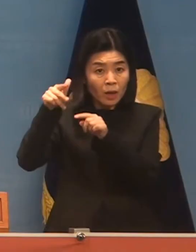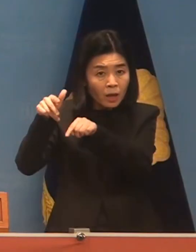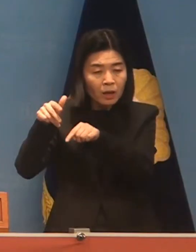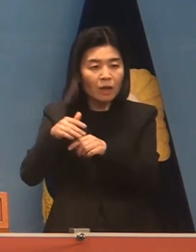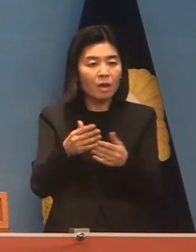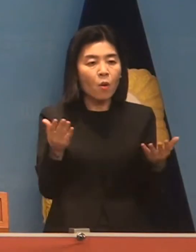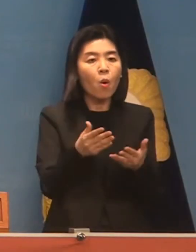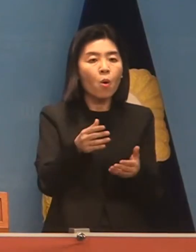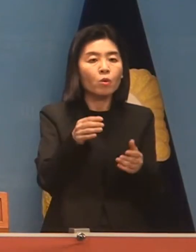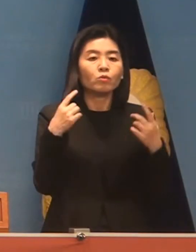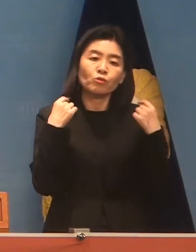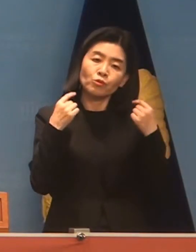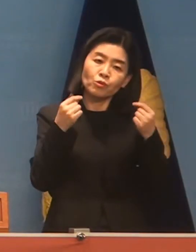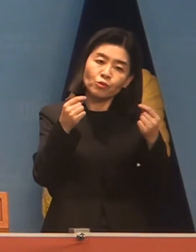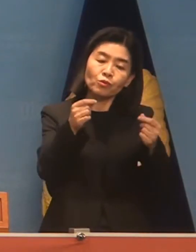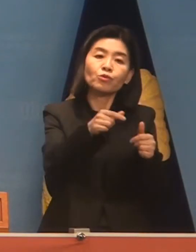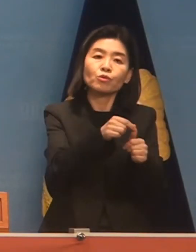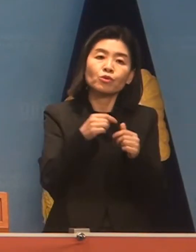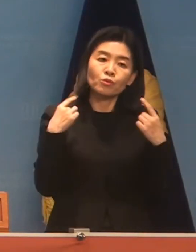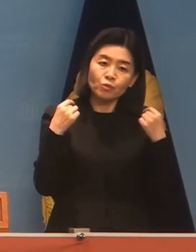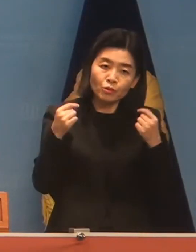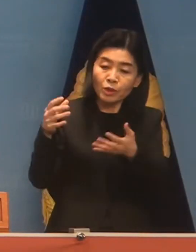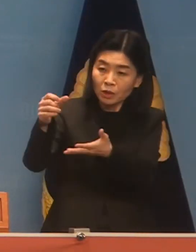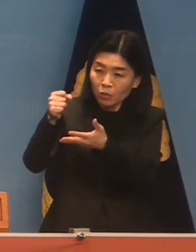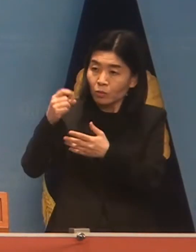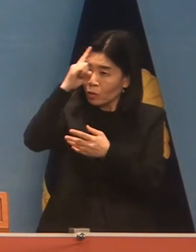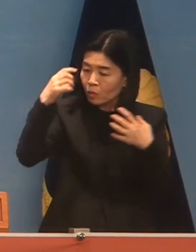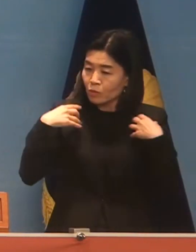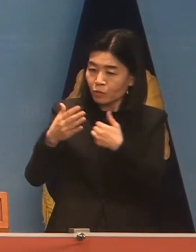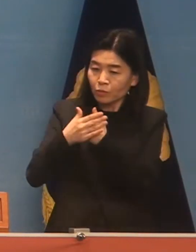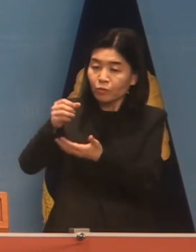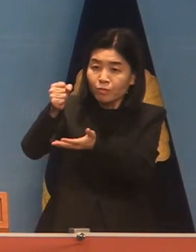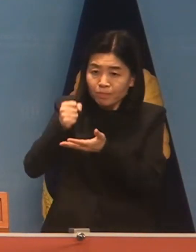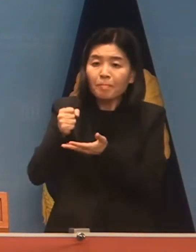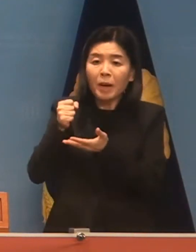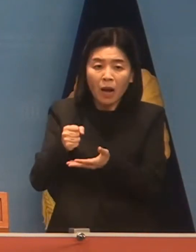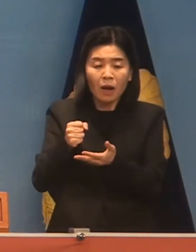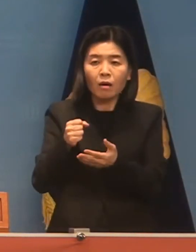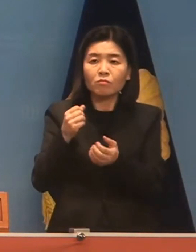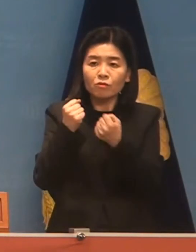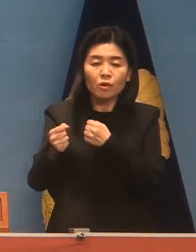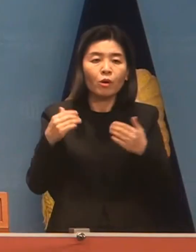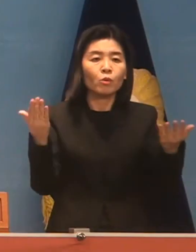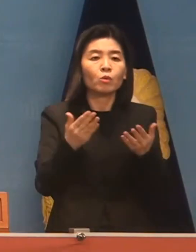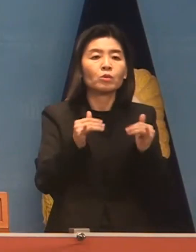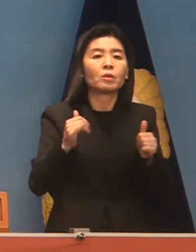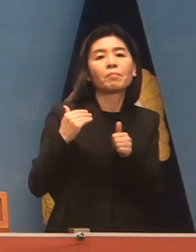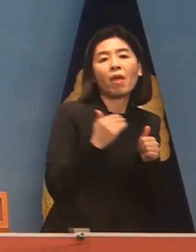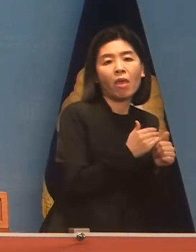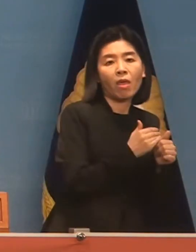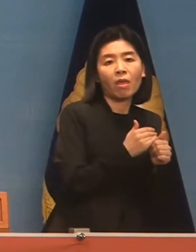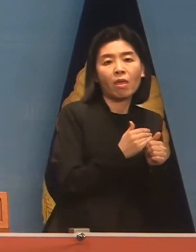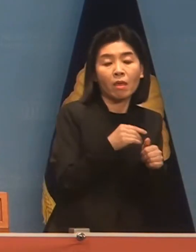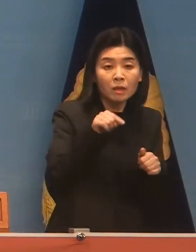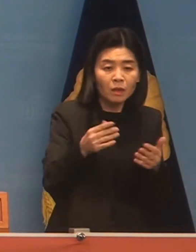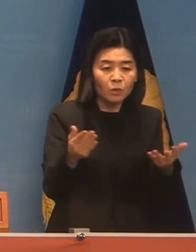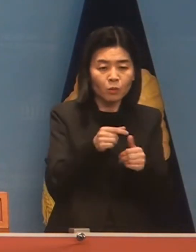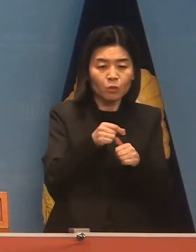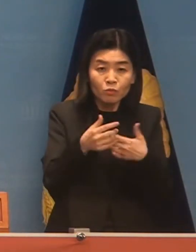고용유지 지원금을 받고도 노동자를 해고했습니다. 이에 대해서도 노동부는 관리 감독을 하지 못했습니다.